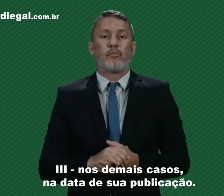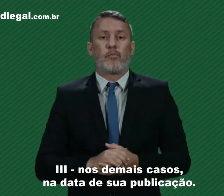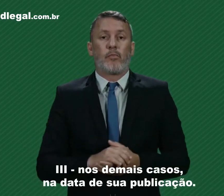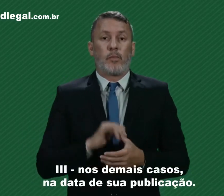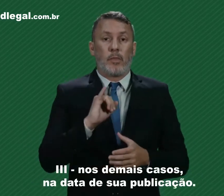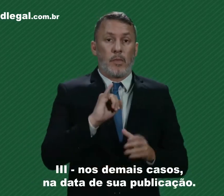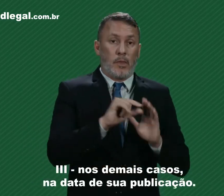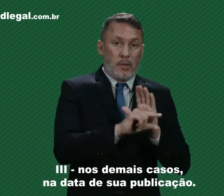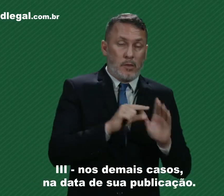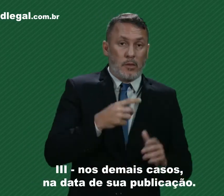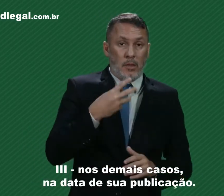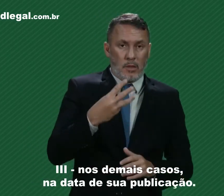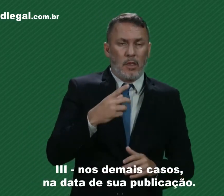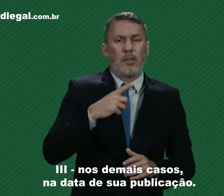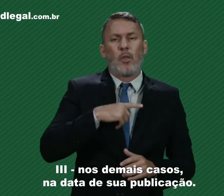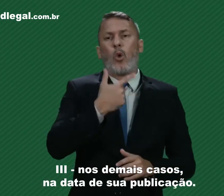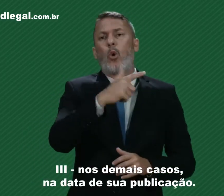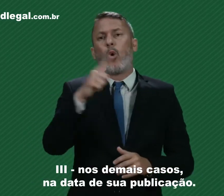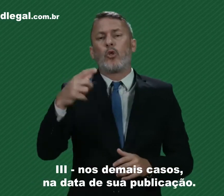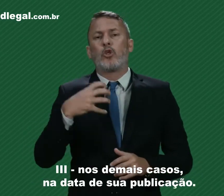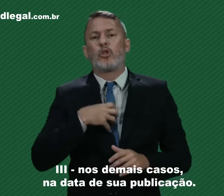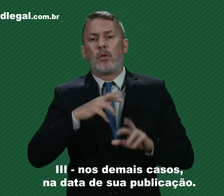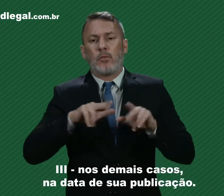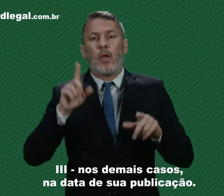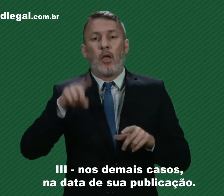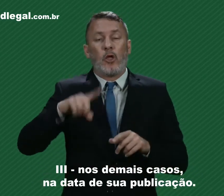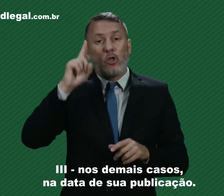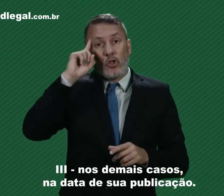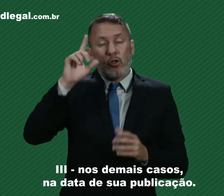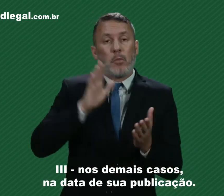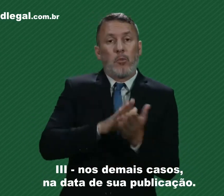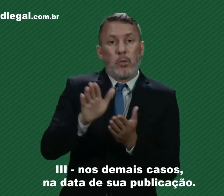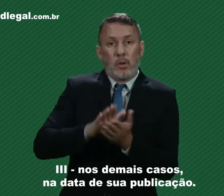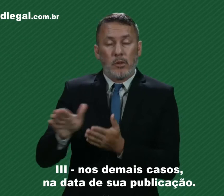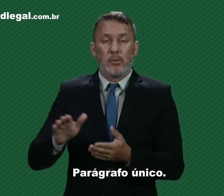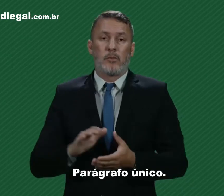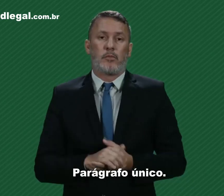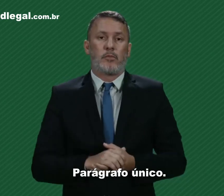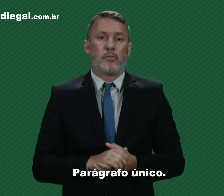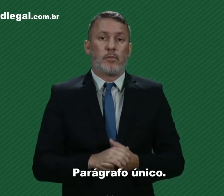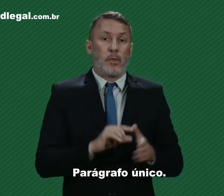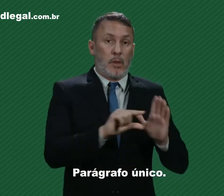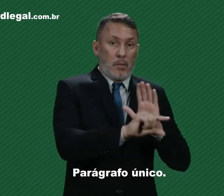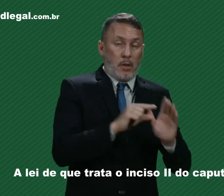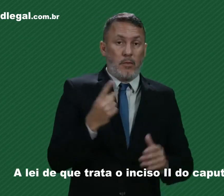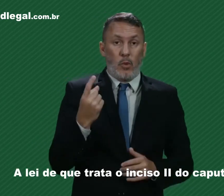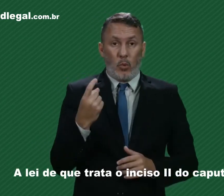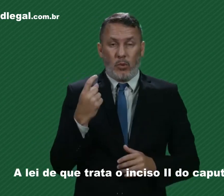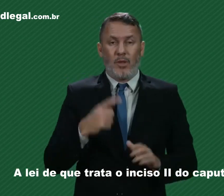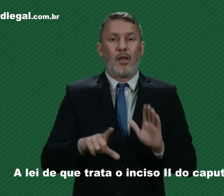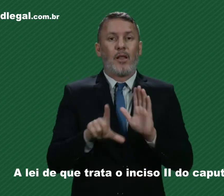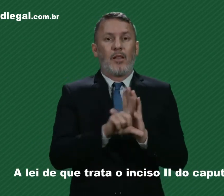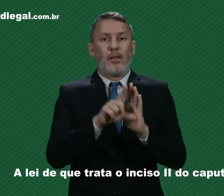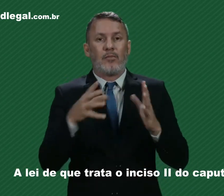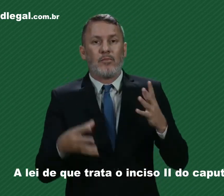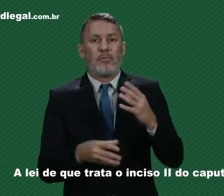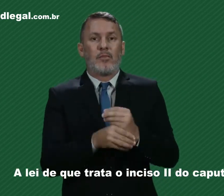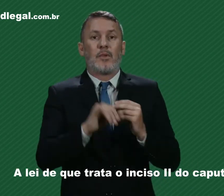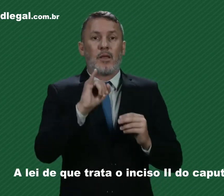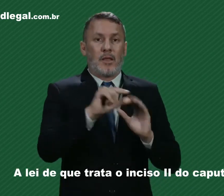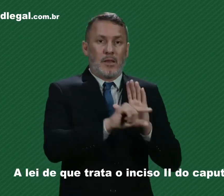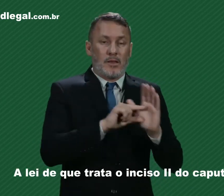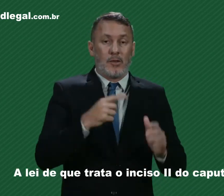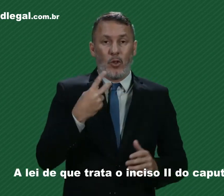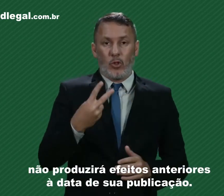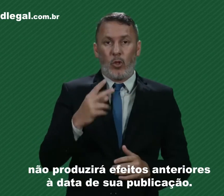integralmente. Inciso 3. Nos demais casos, na data de sua publicação. Parágrafo único. A lei de que trata o inciso 2